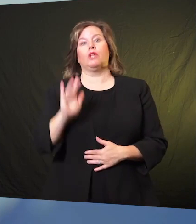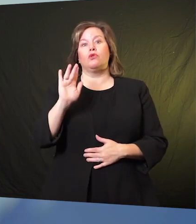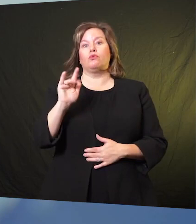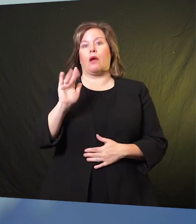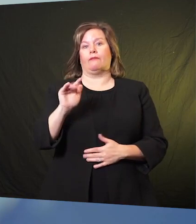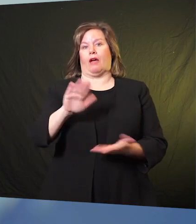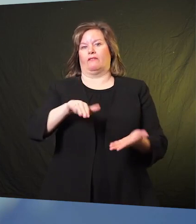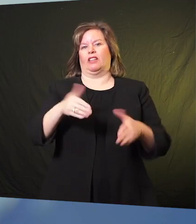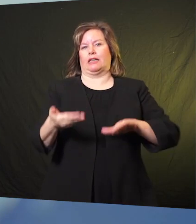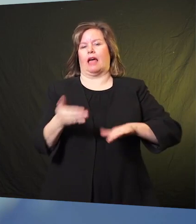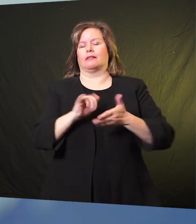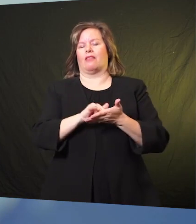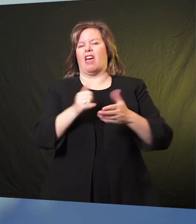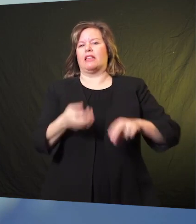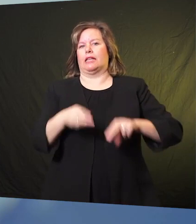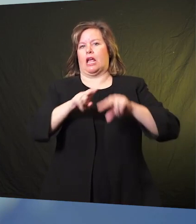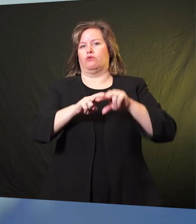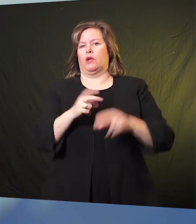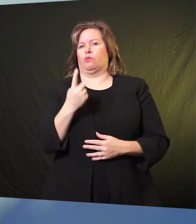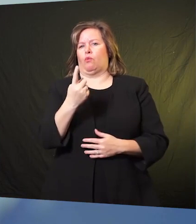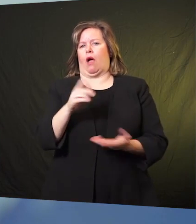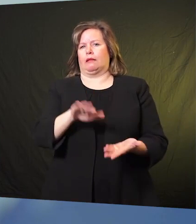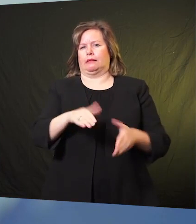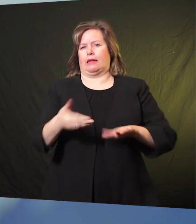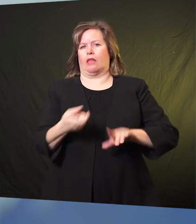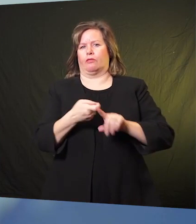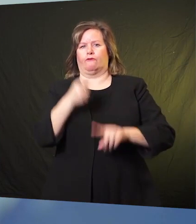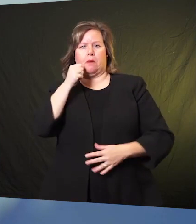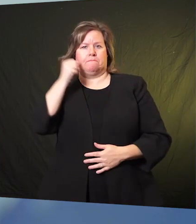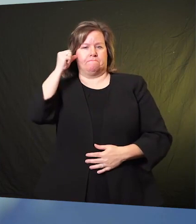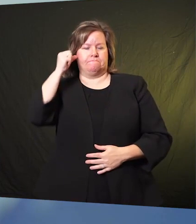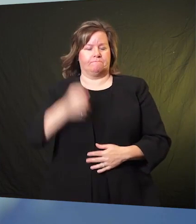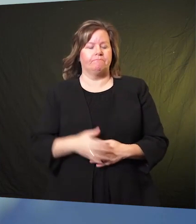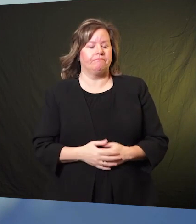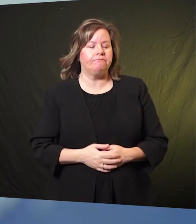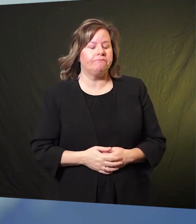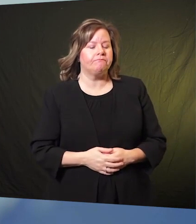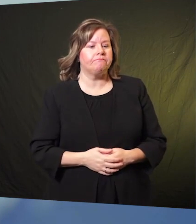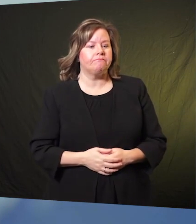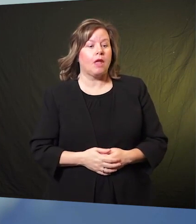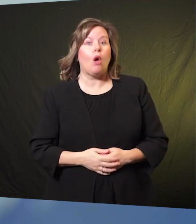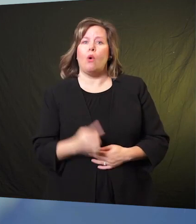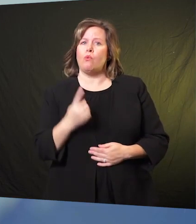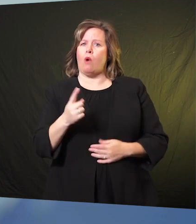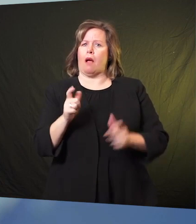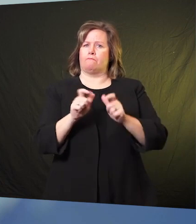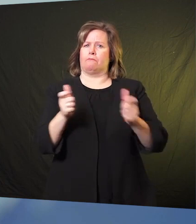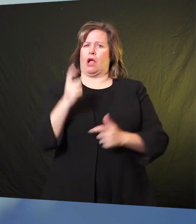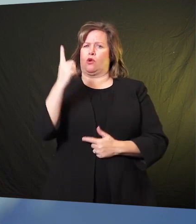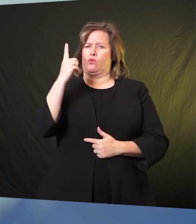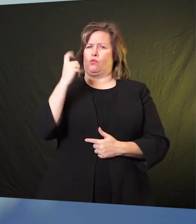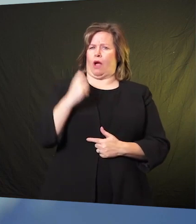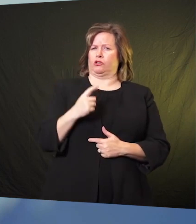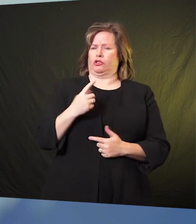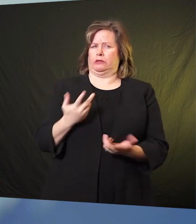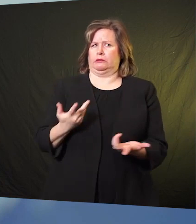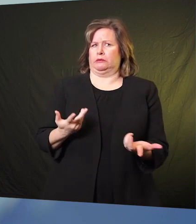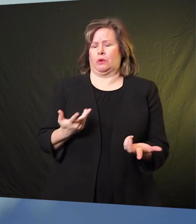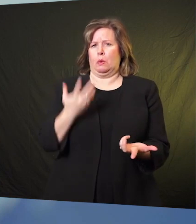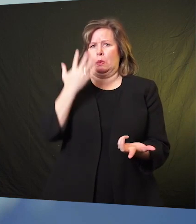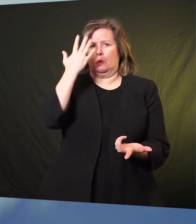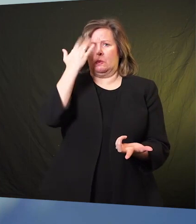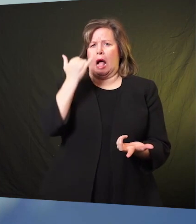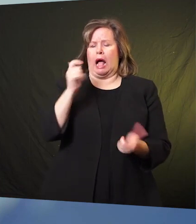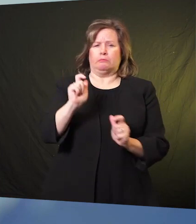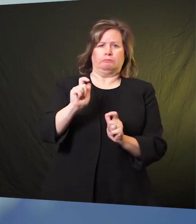una gran pregunta es porque estamos viendo este aumento de casos aquí en el condado de que mientras que otras partes del estado